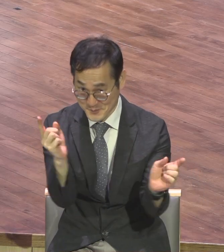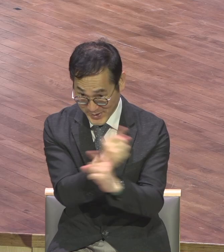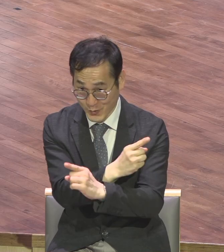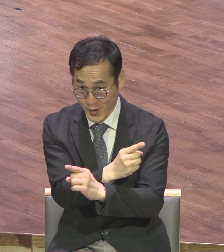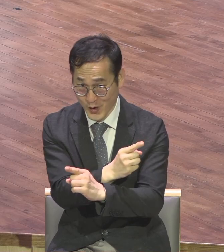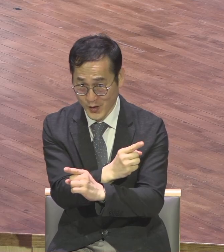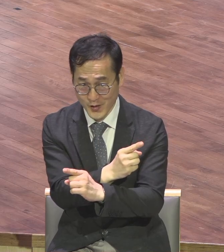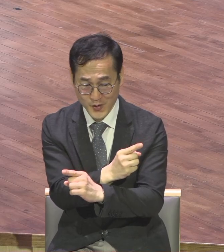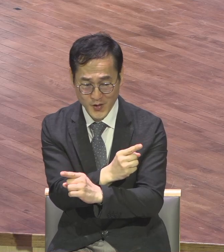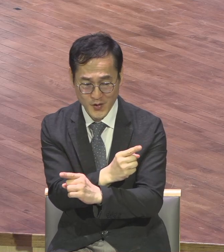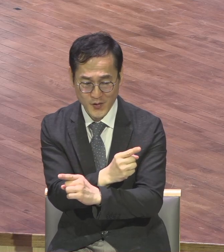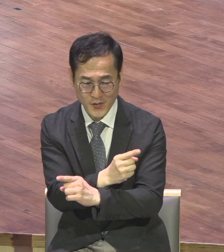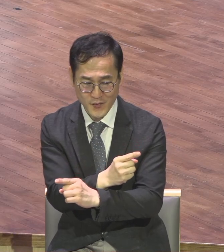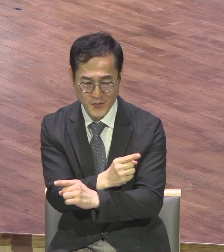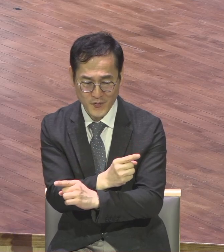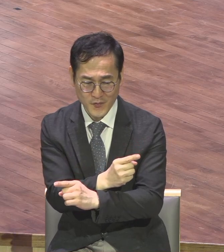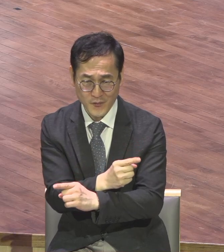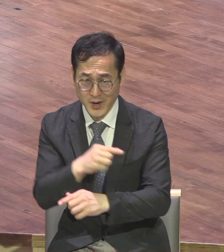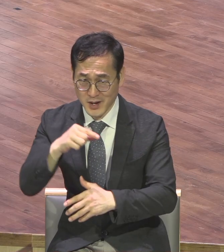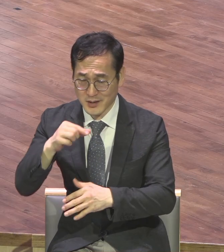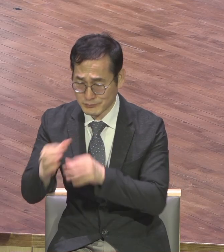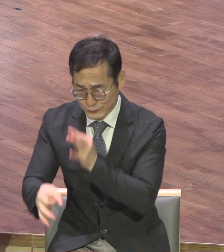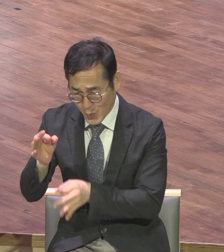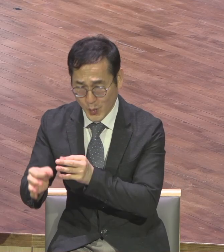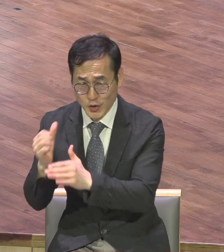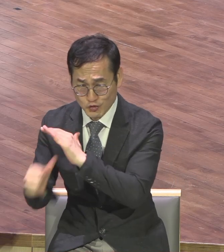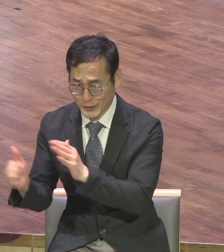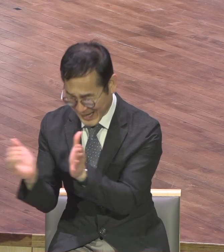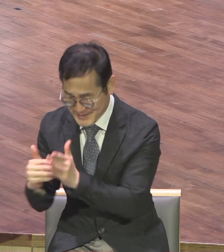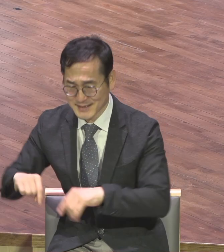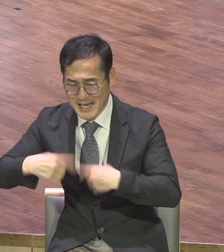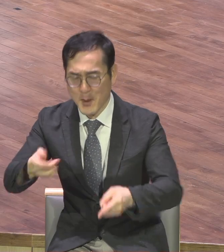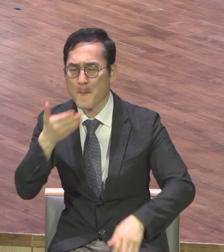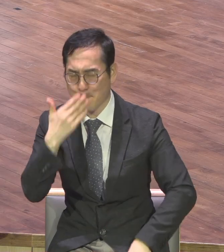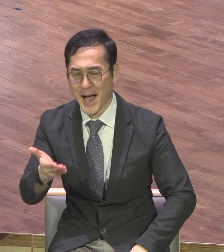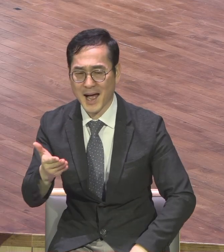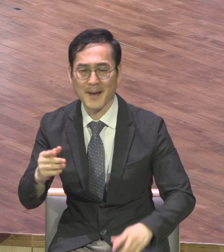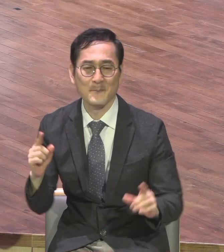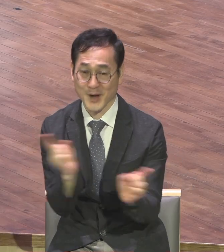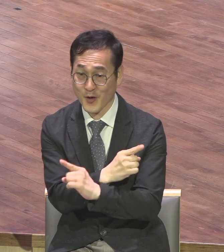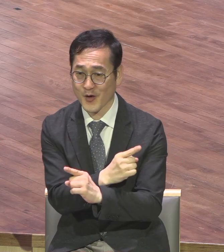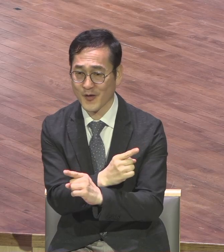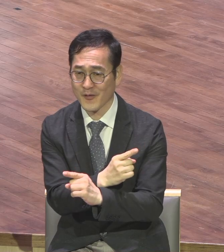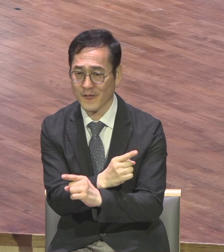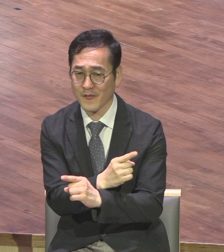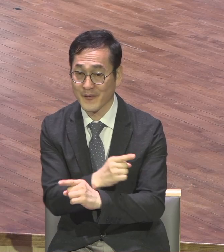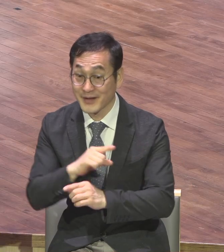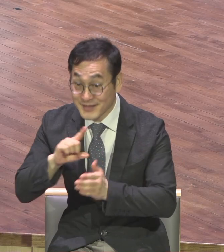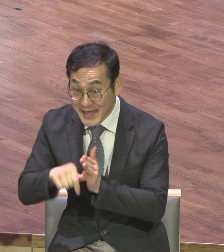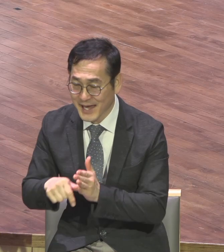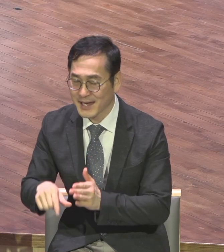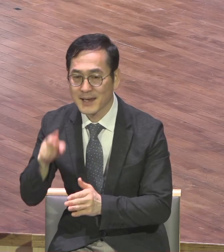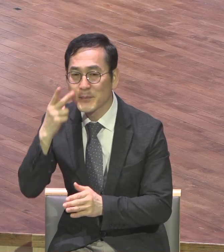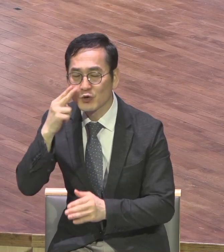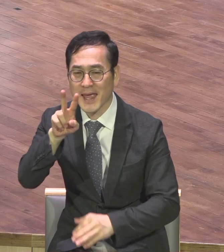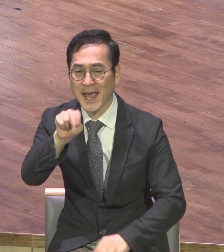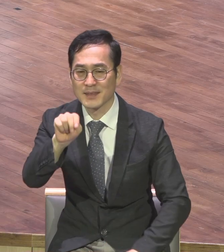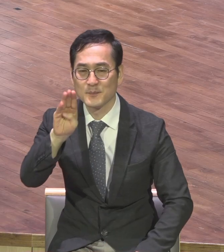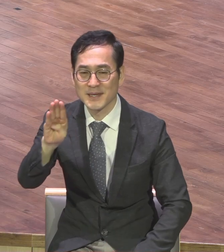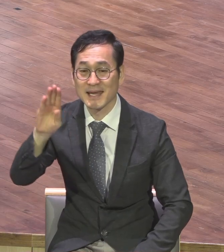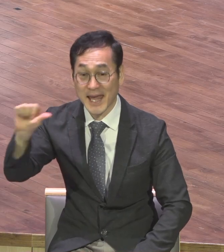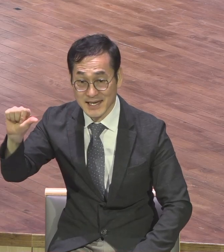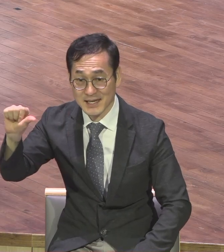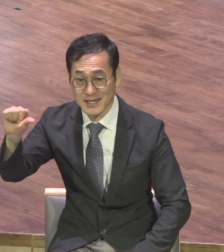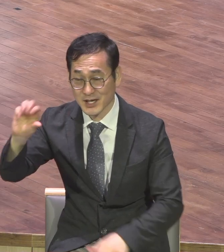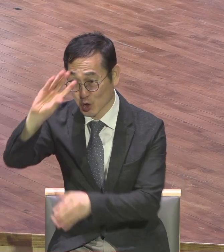바뀌어가지고 규칙이 바뀌어가지고 프로 선수 참여할 수 있다 이래가지고 이때 미국 NBA